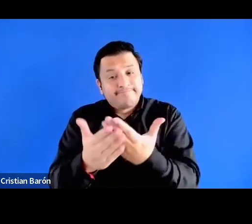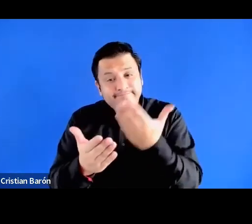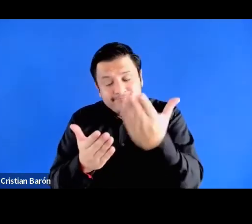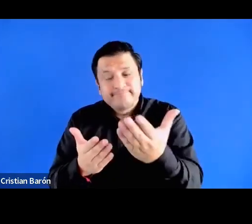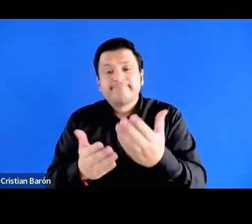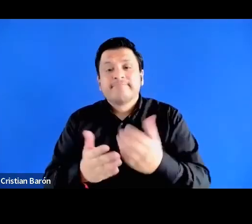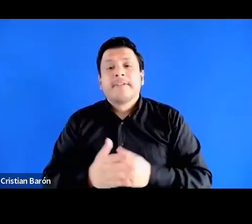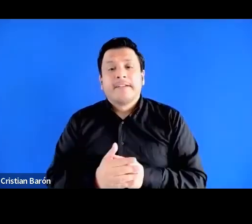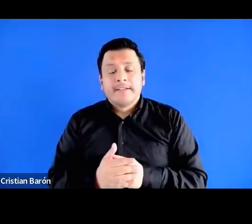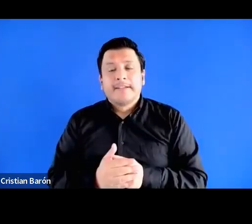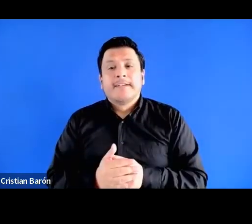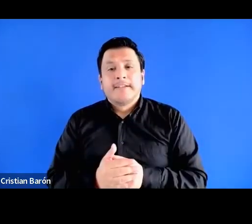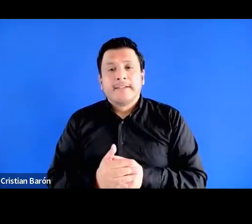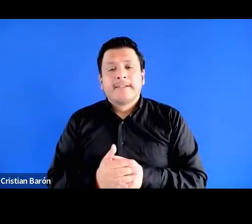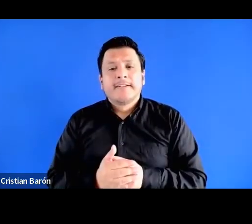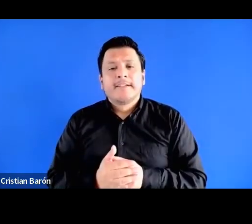tu